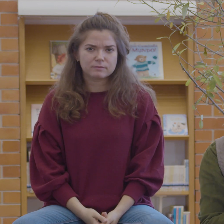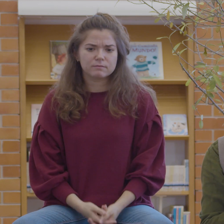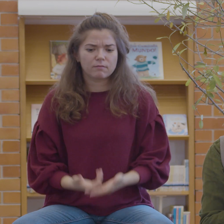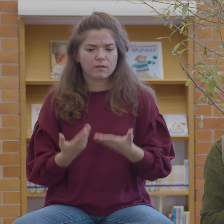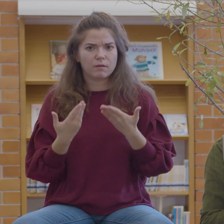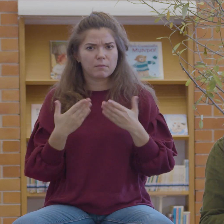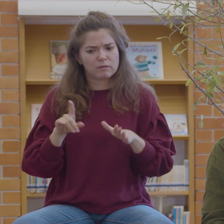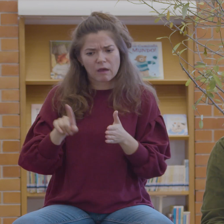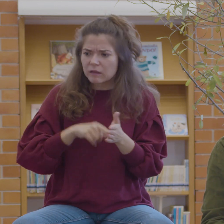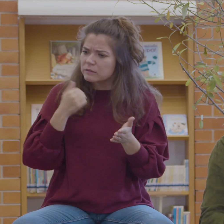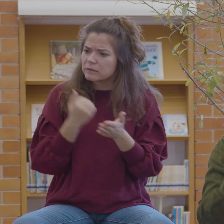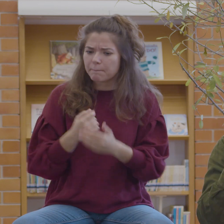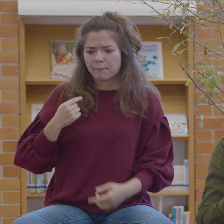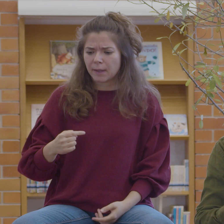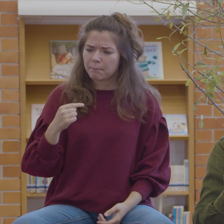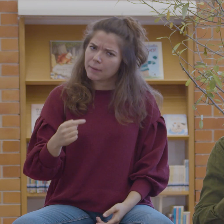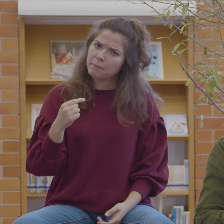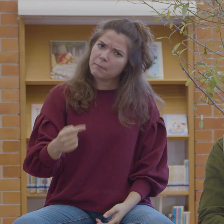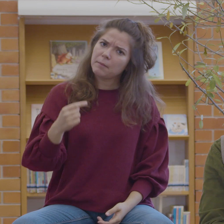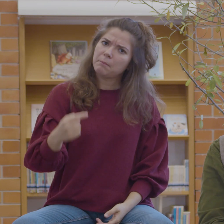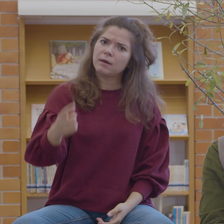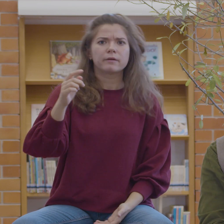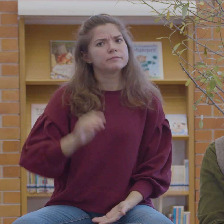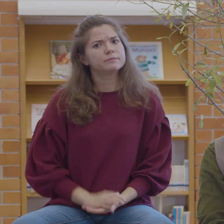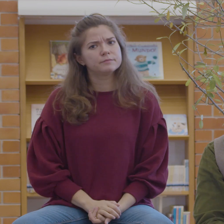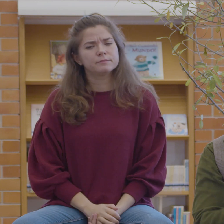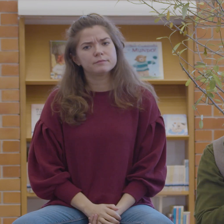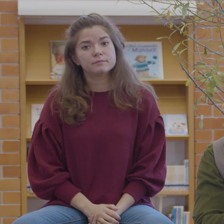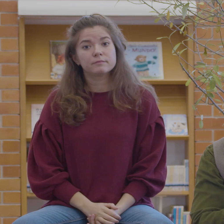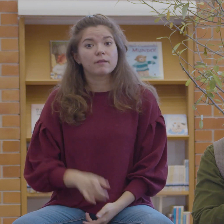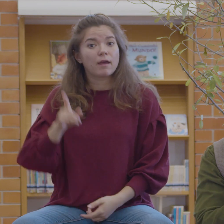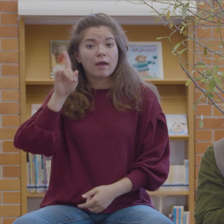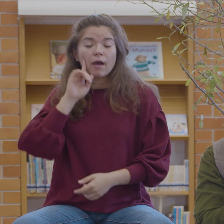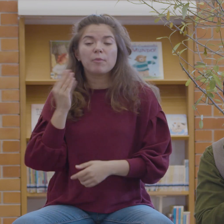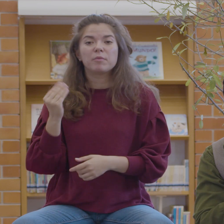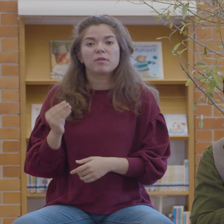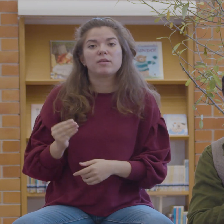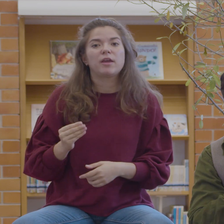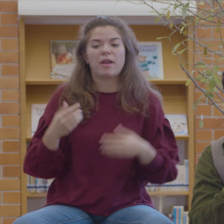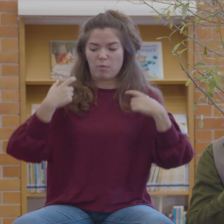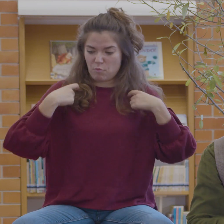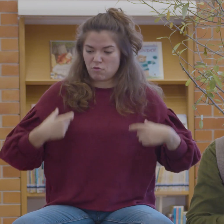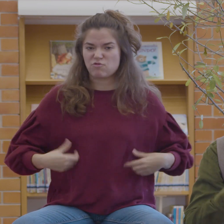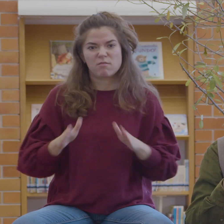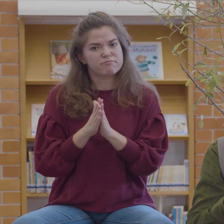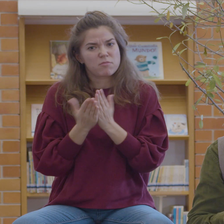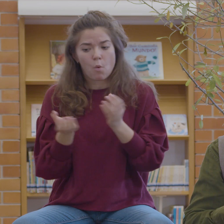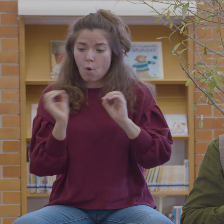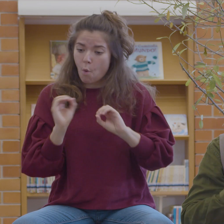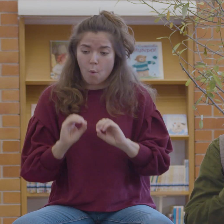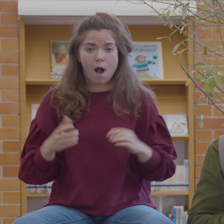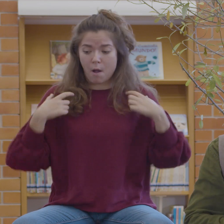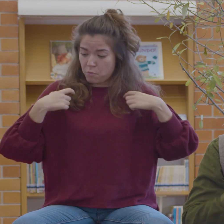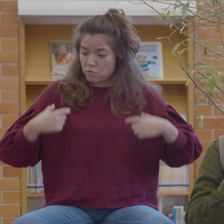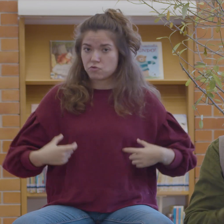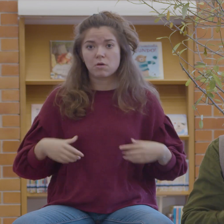Mas isto era sempre assim, todos os dias. A Mara não tem nem mochila nem carteira.